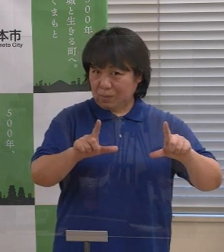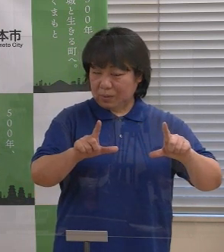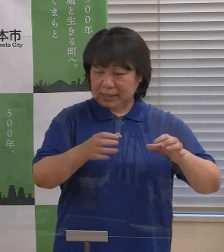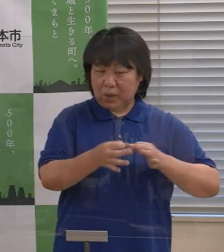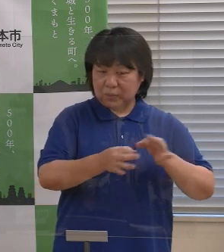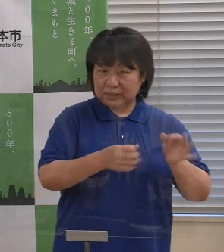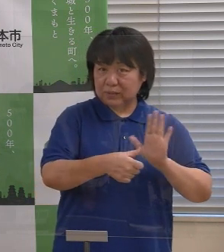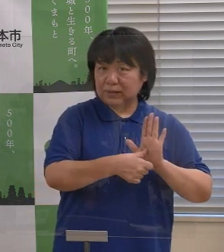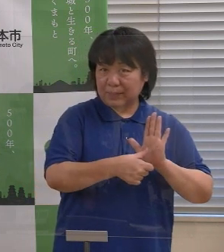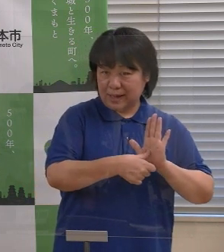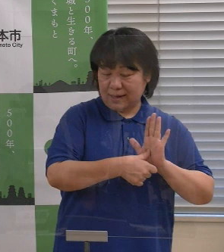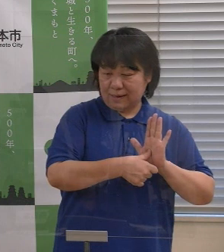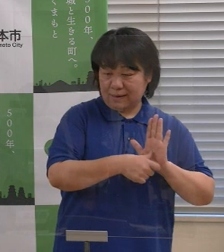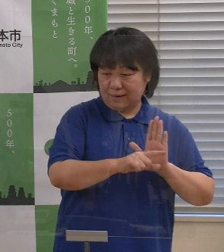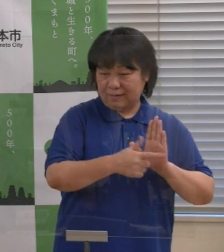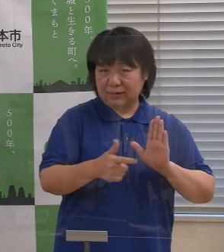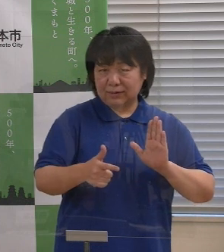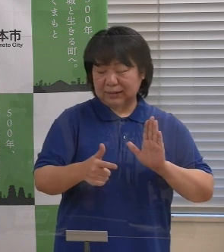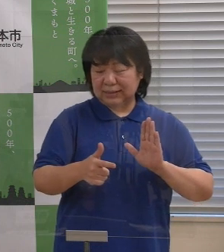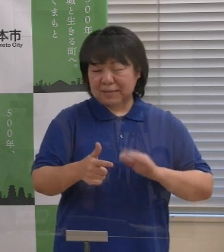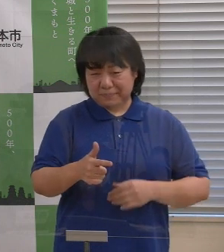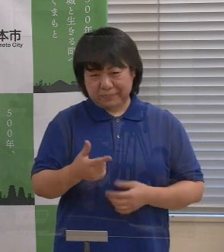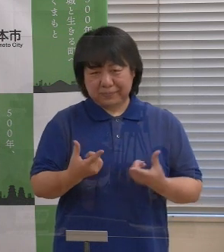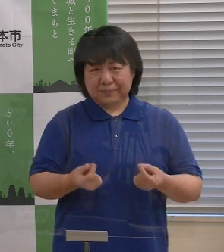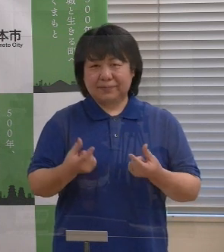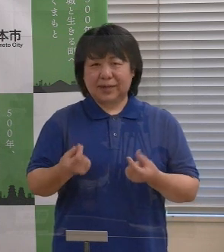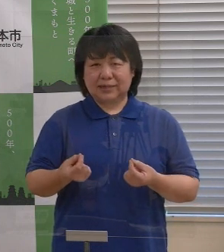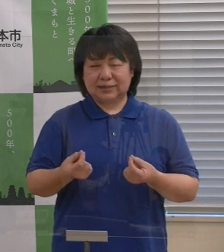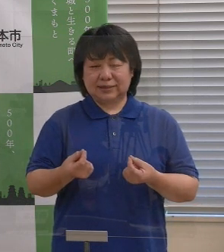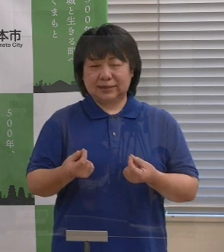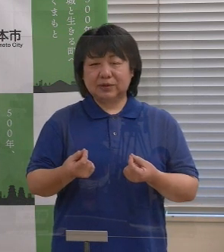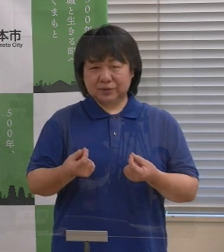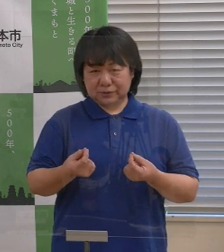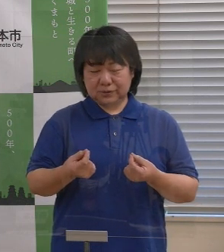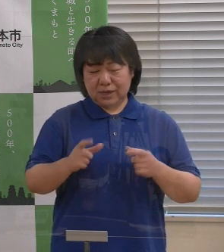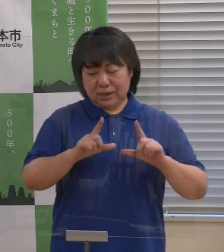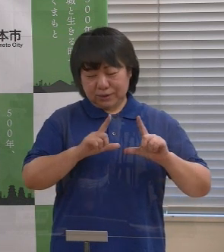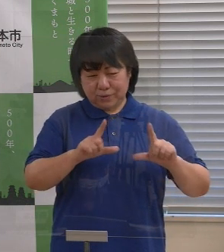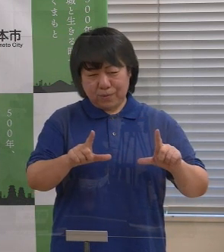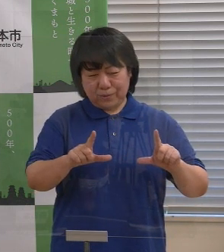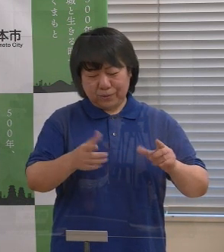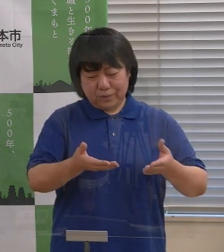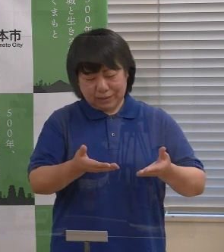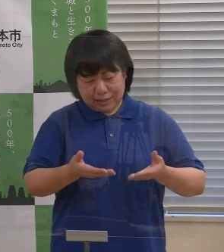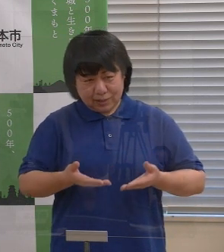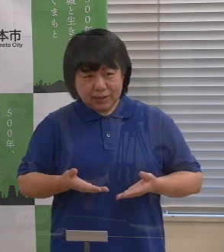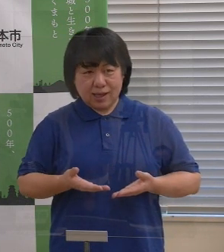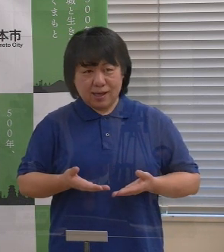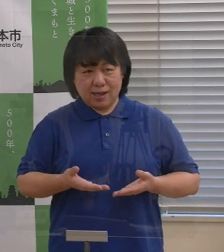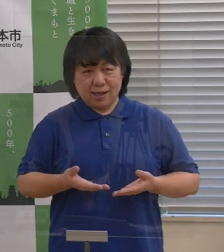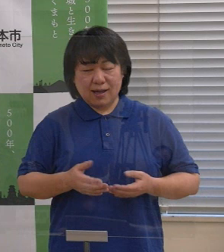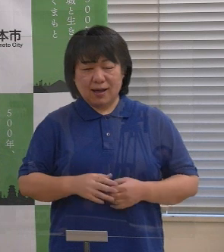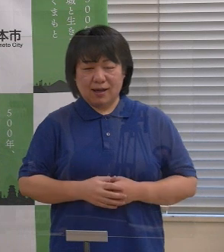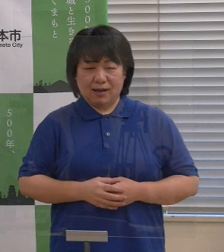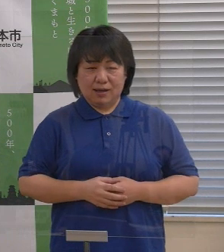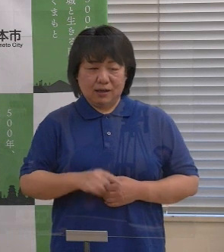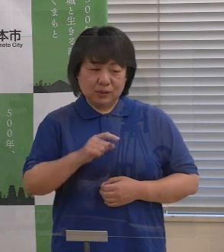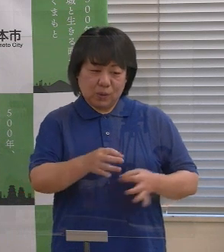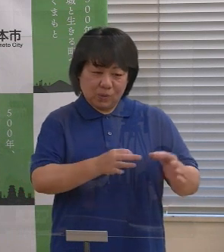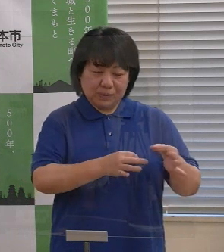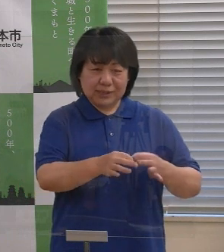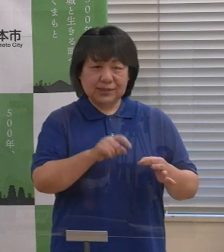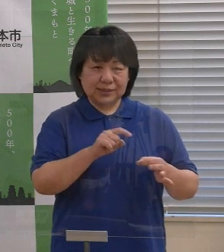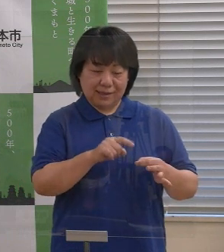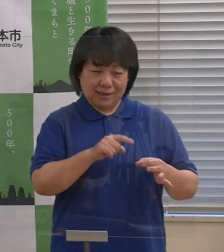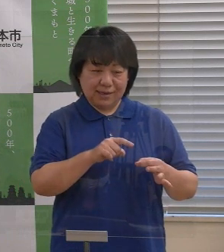店舗等々についてですね、やはり、よく公表をしてくれたと、その店舗の方